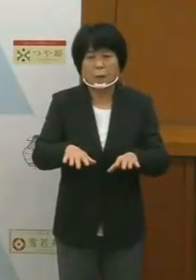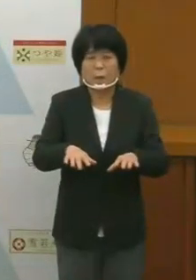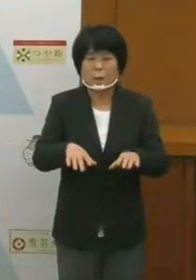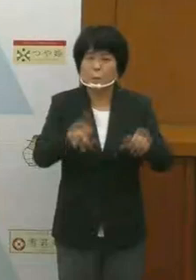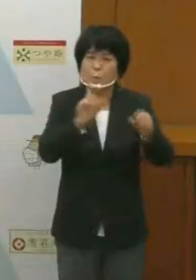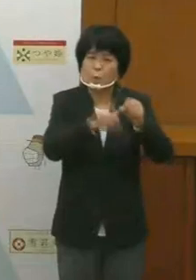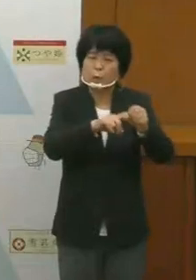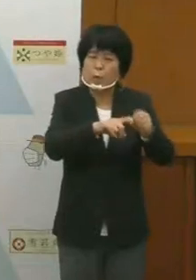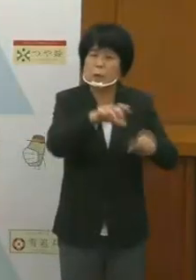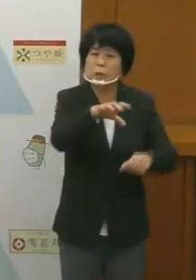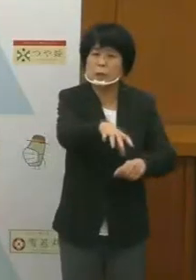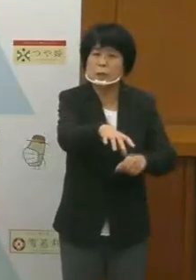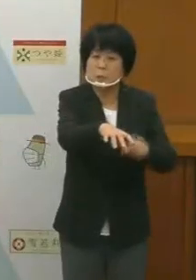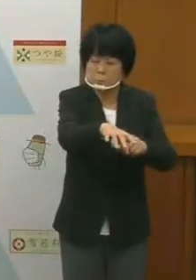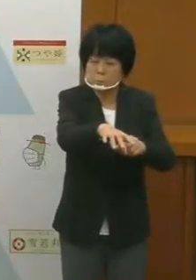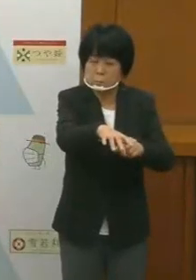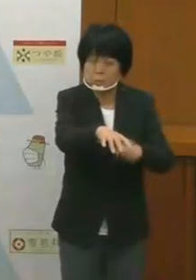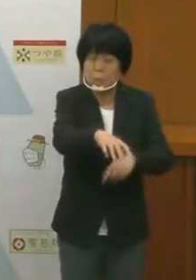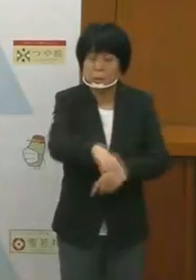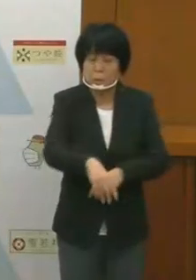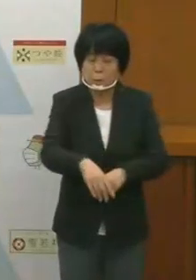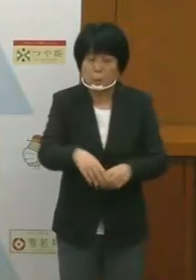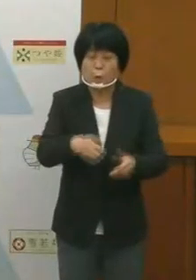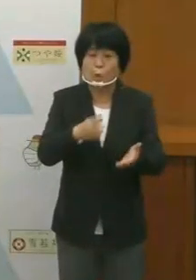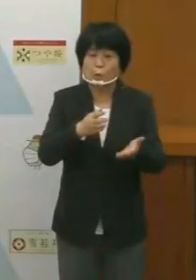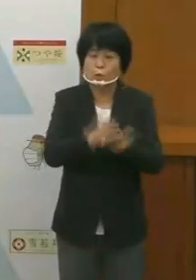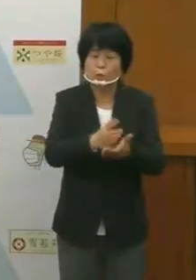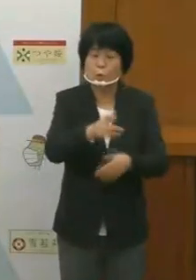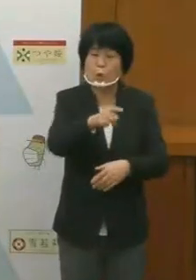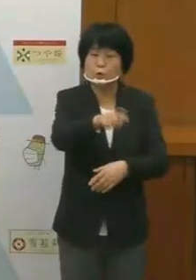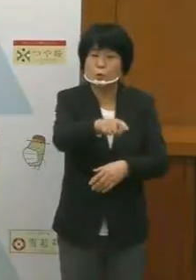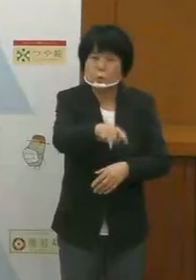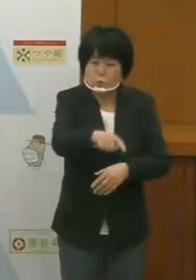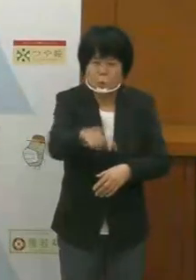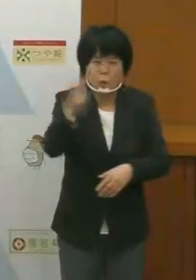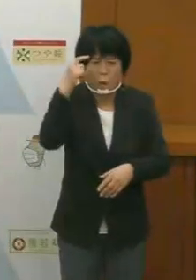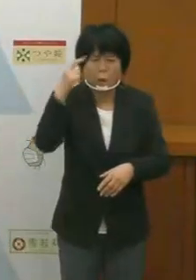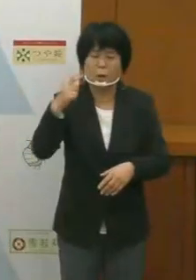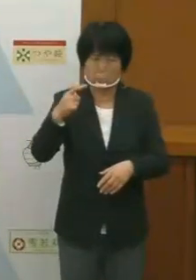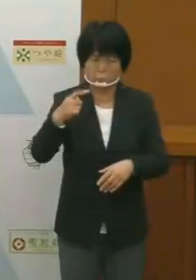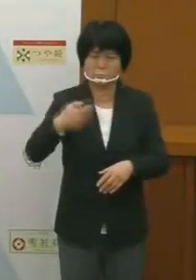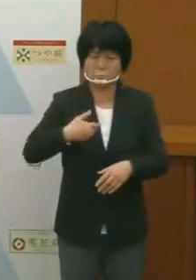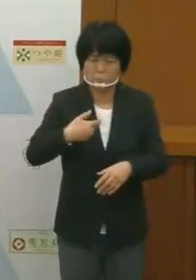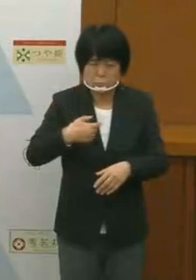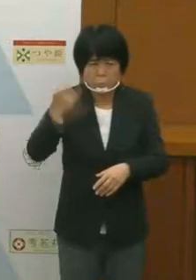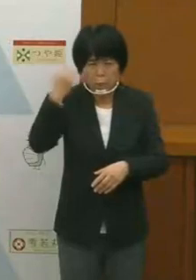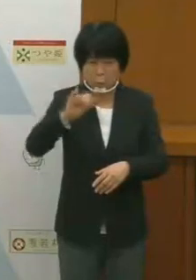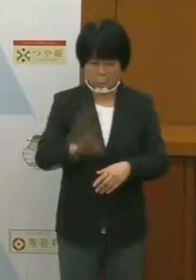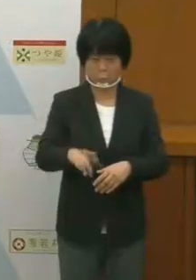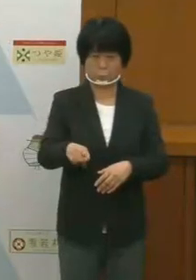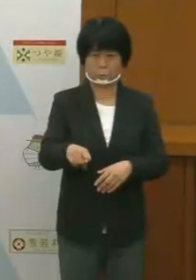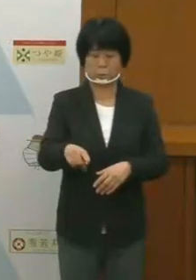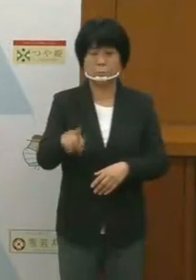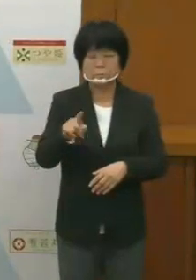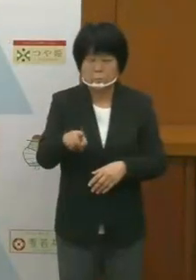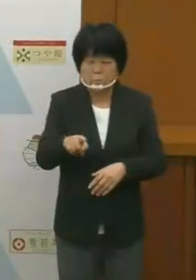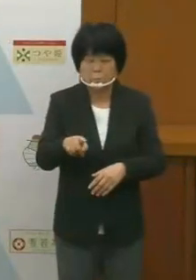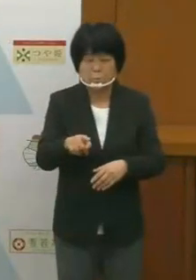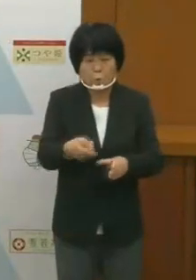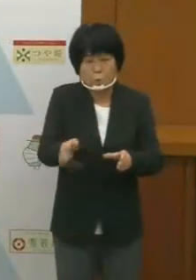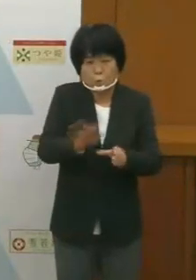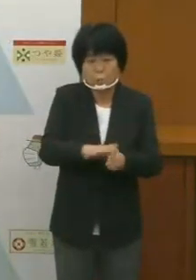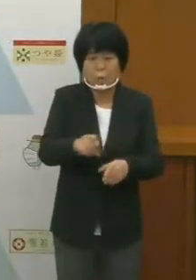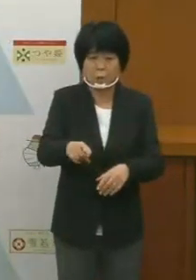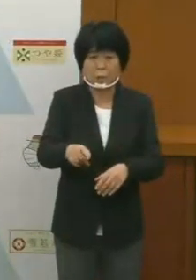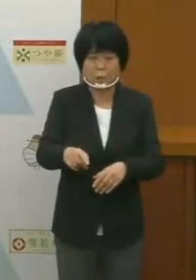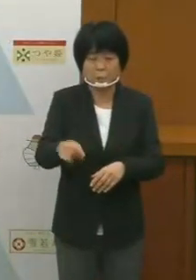目的地ということですけれども、出発地としてもですね考えるべきだという意見も一部にあるようです、まあ、そのようなことも含め